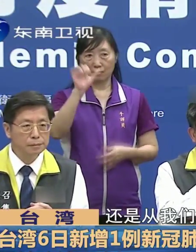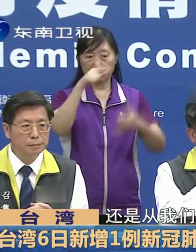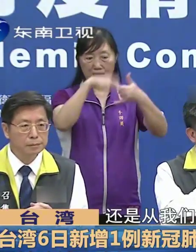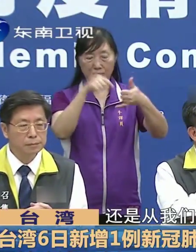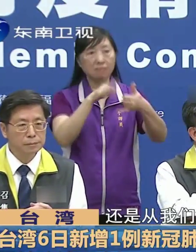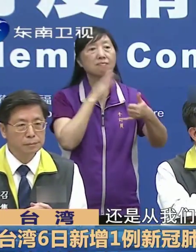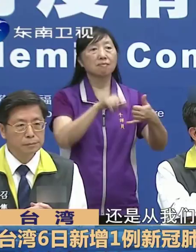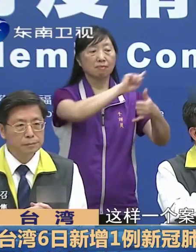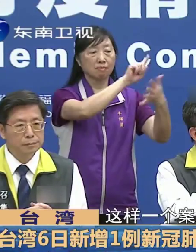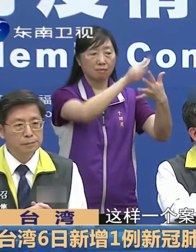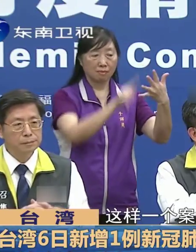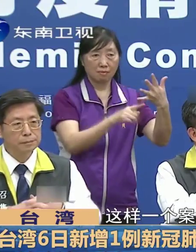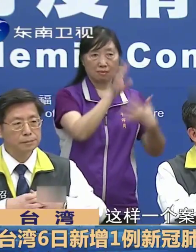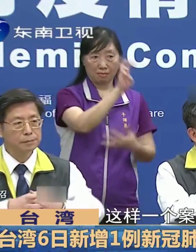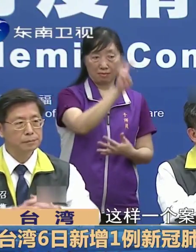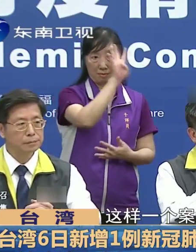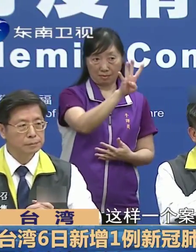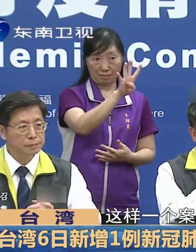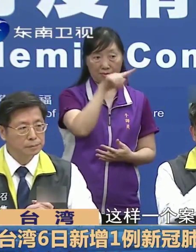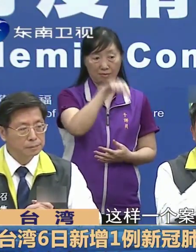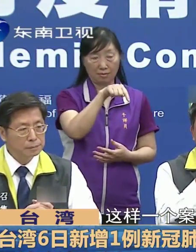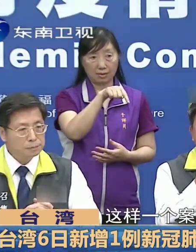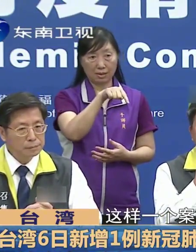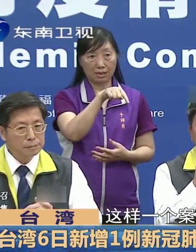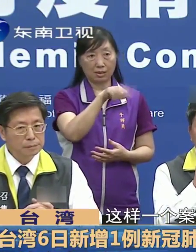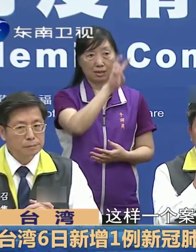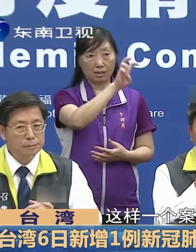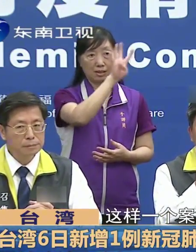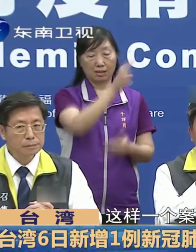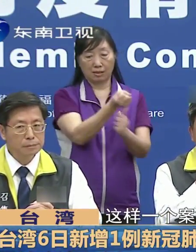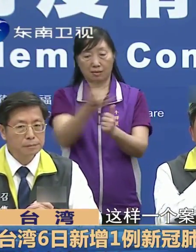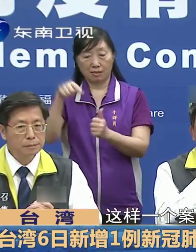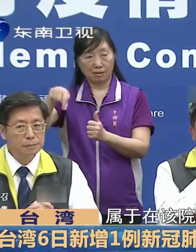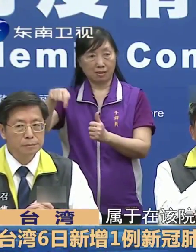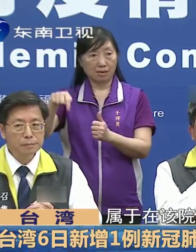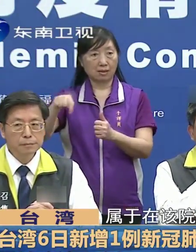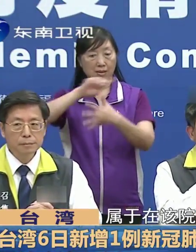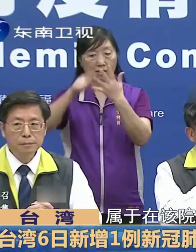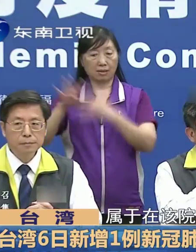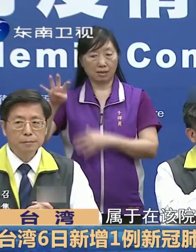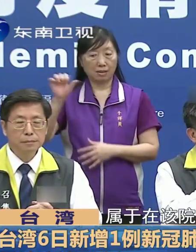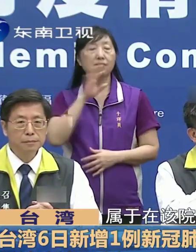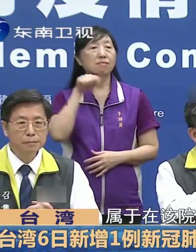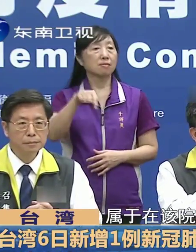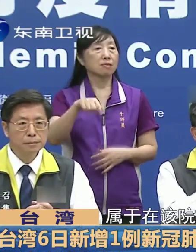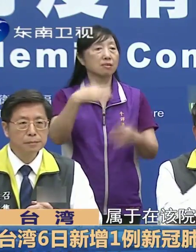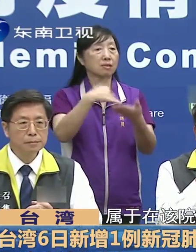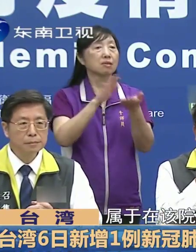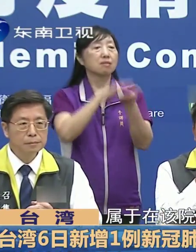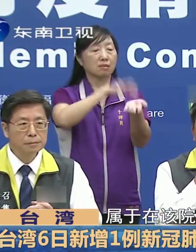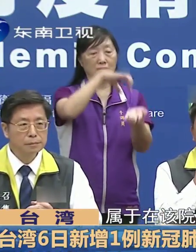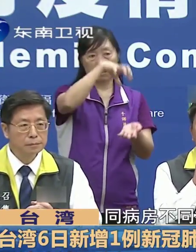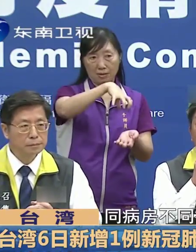们34号，这样的一个案三四所衍生出来的，那属于在该院里